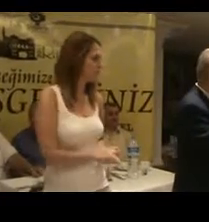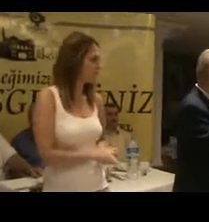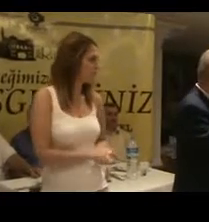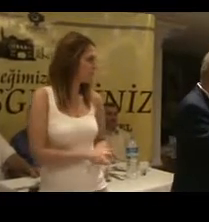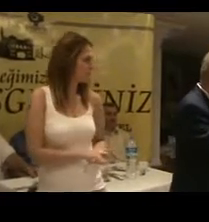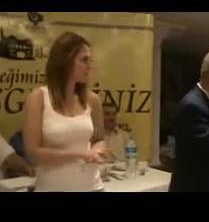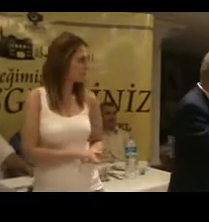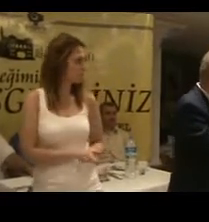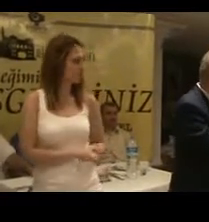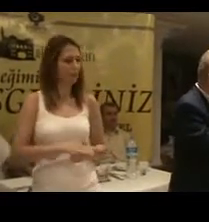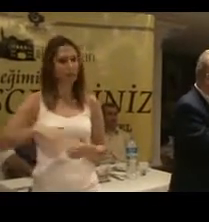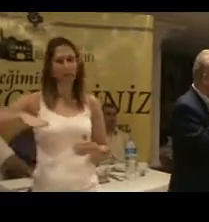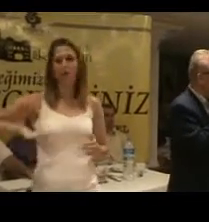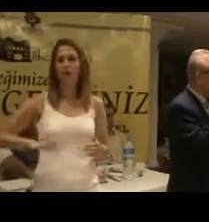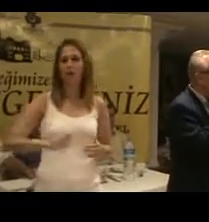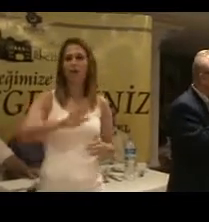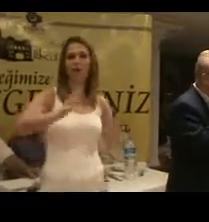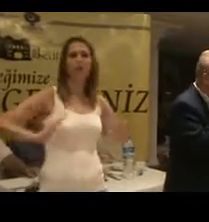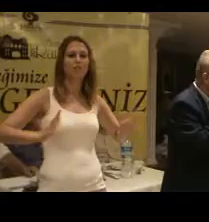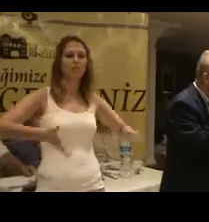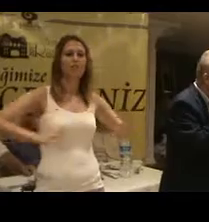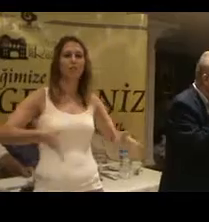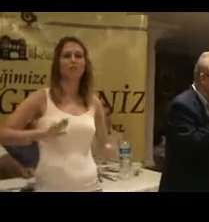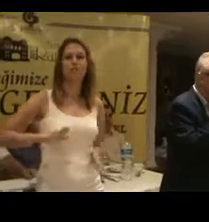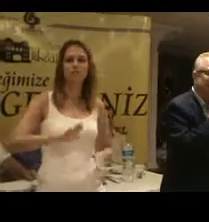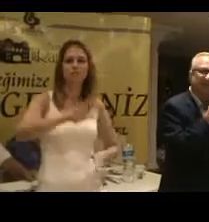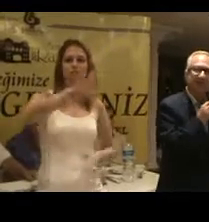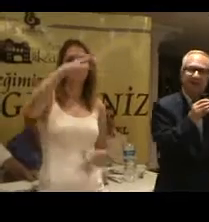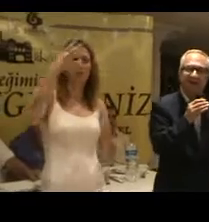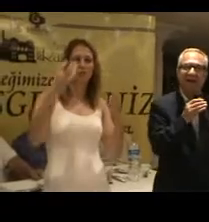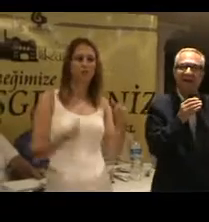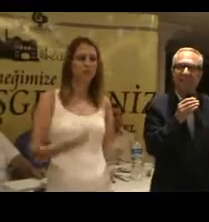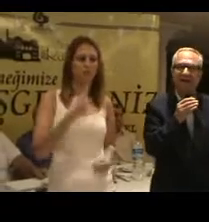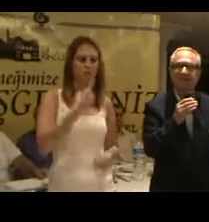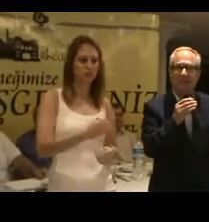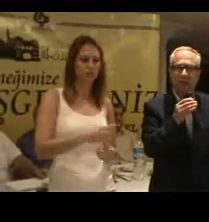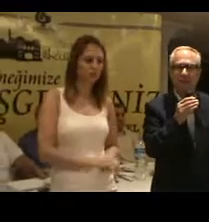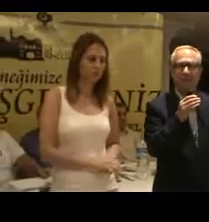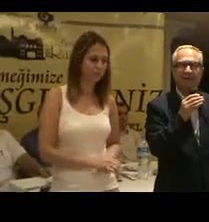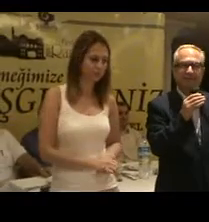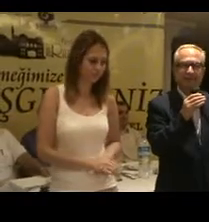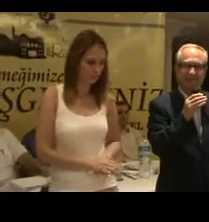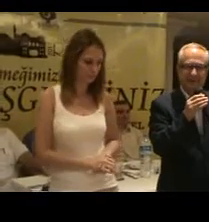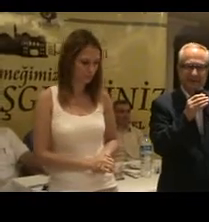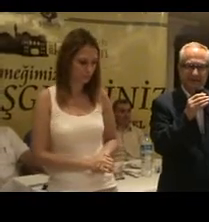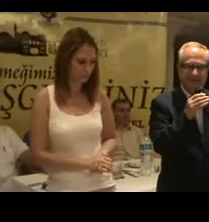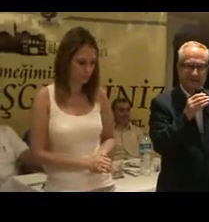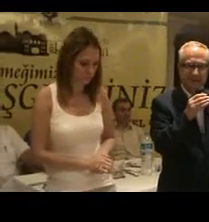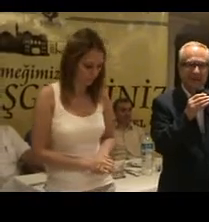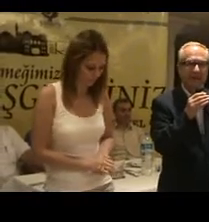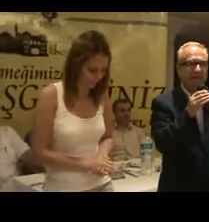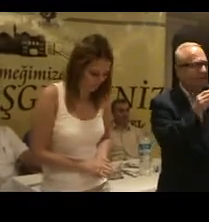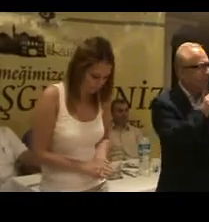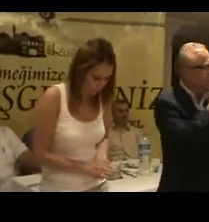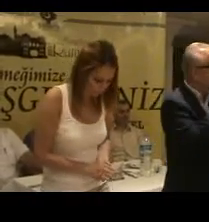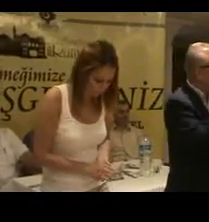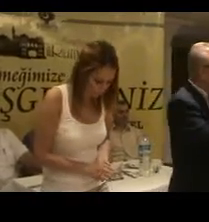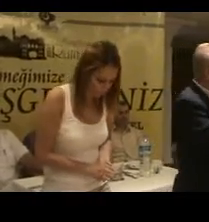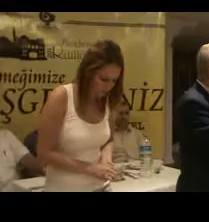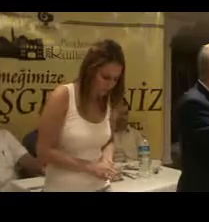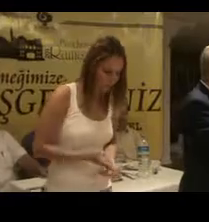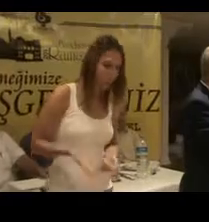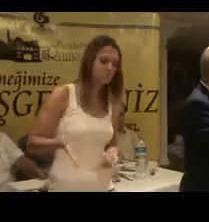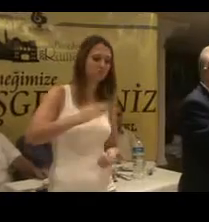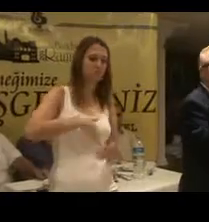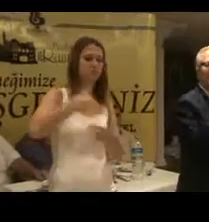için rampalar yapıldı. Görme engellerimiz için yine benzeri uygulamaları hayata geçirdik. Onun